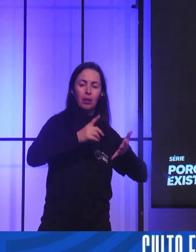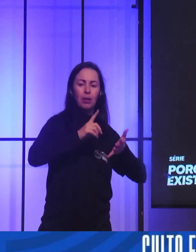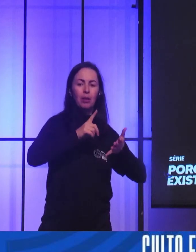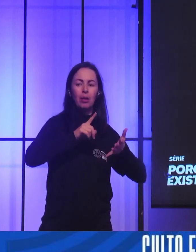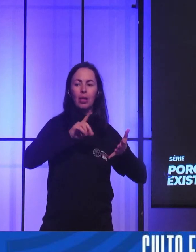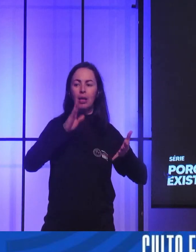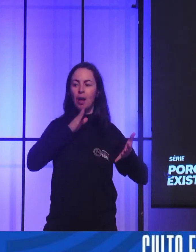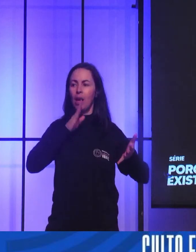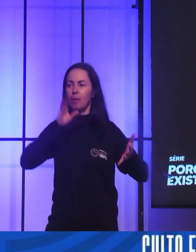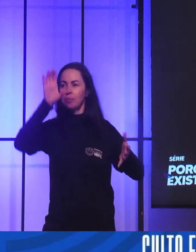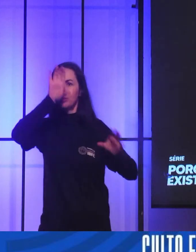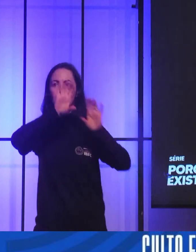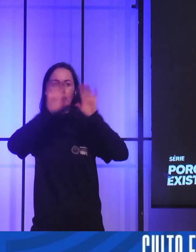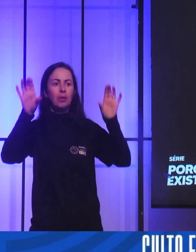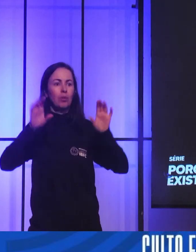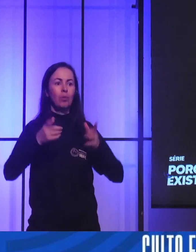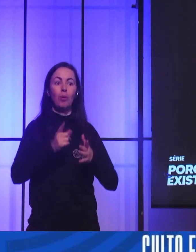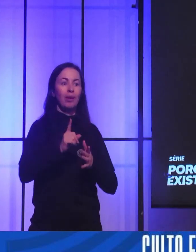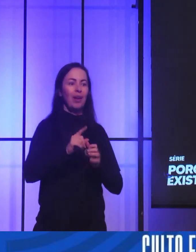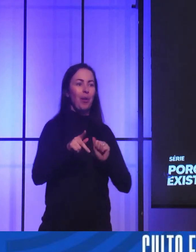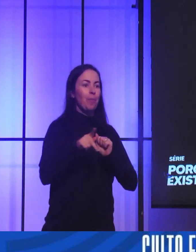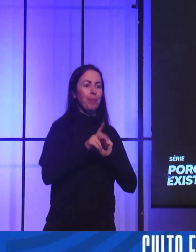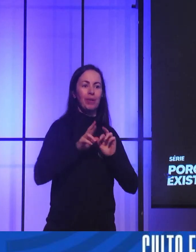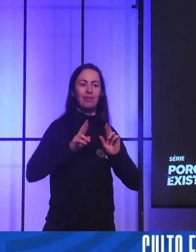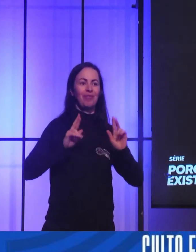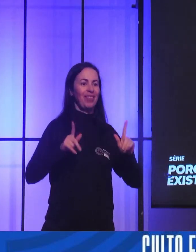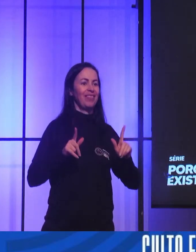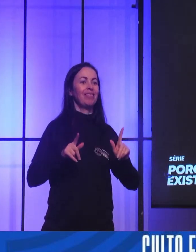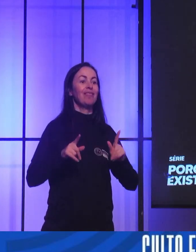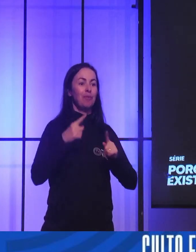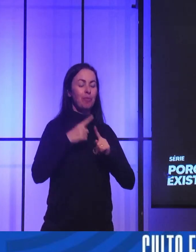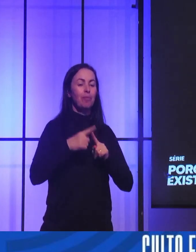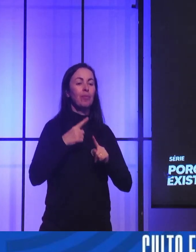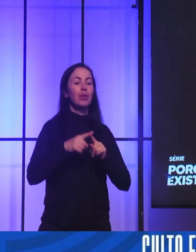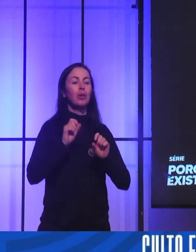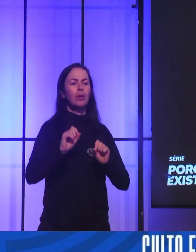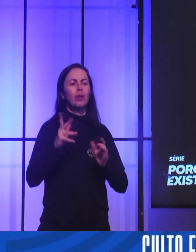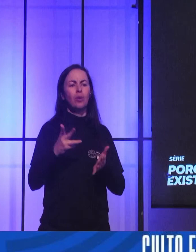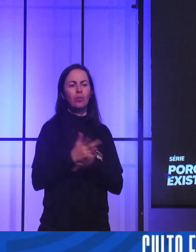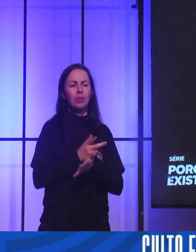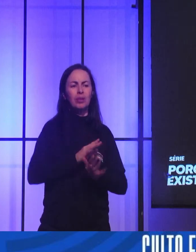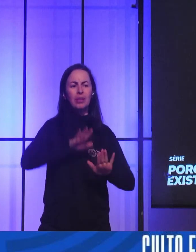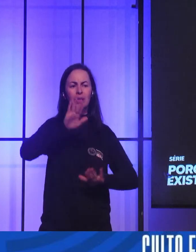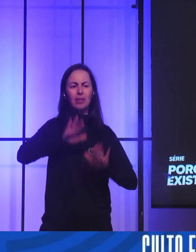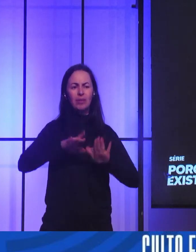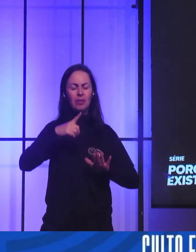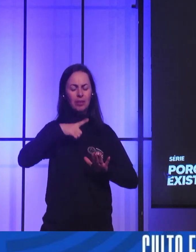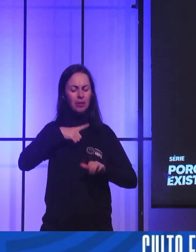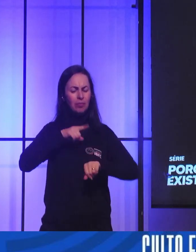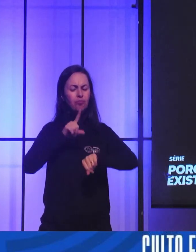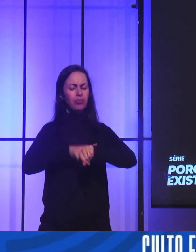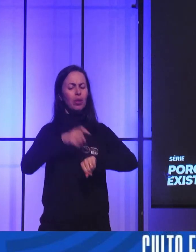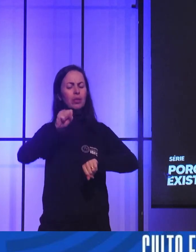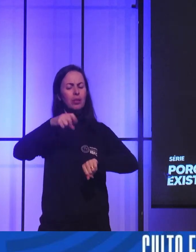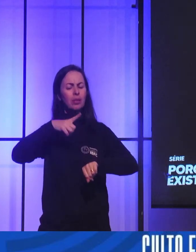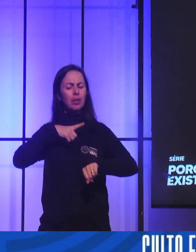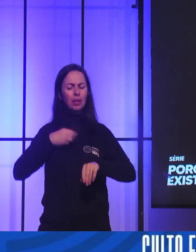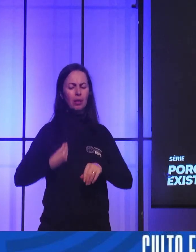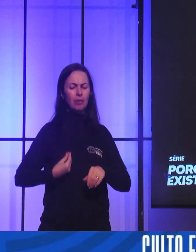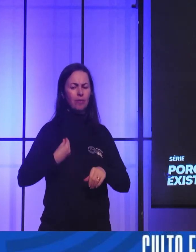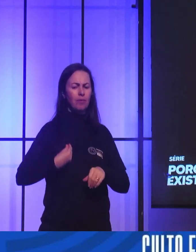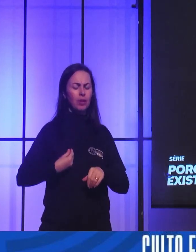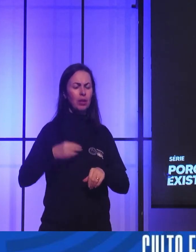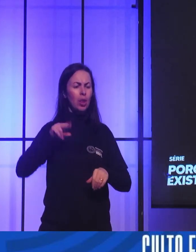isso que Pedro está fazendo. Mas a verdade é que existe um momento na nossa vida que mesmo que nós não tenhamos